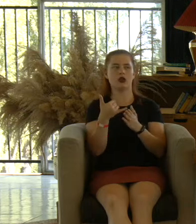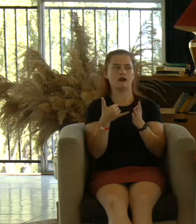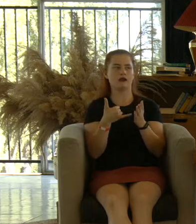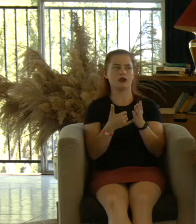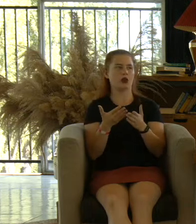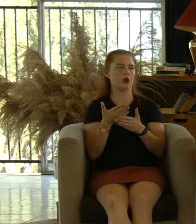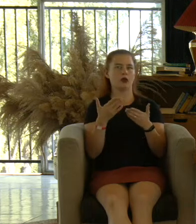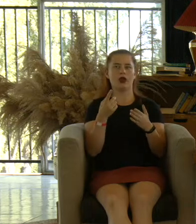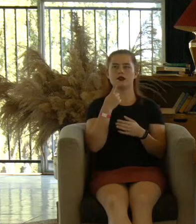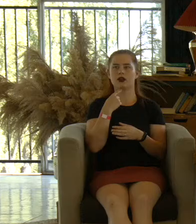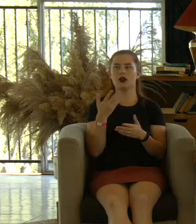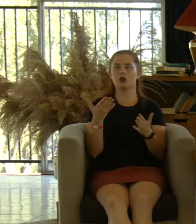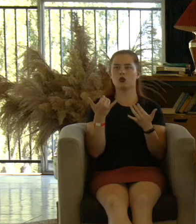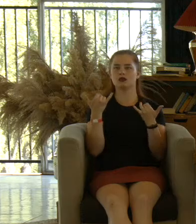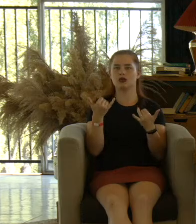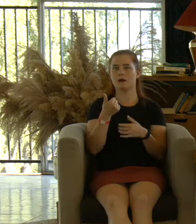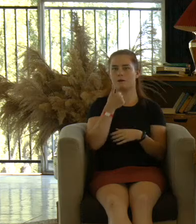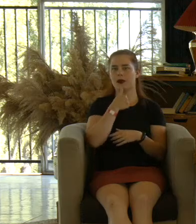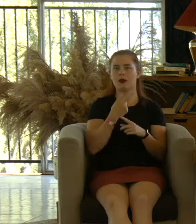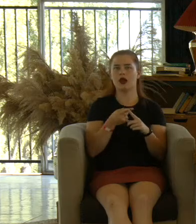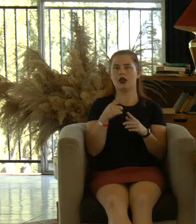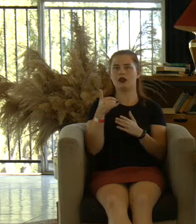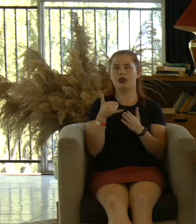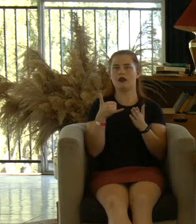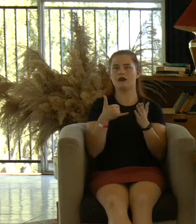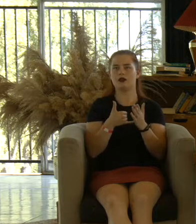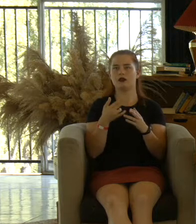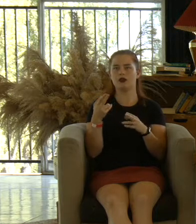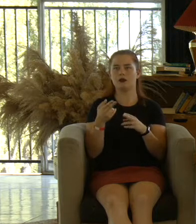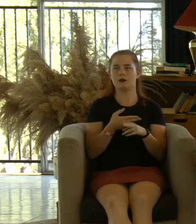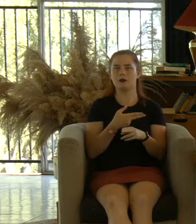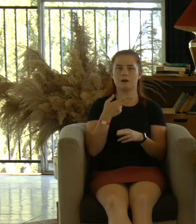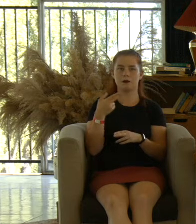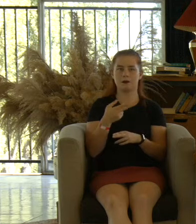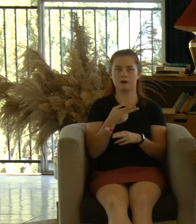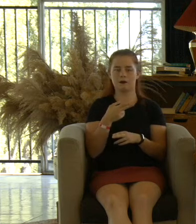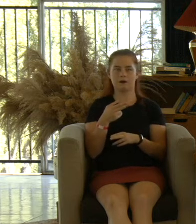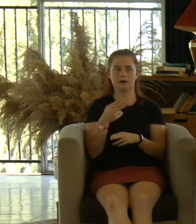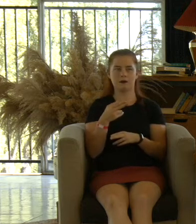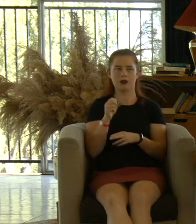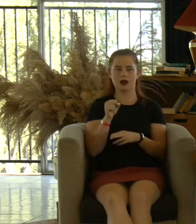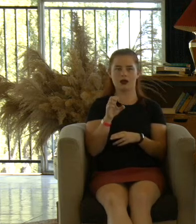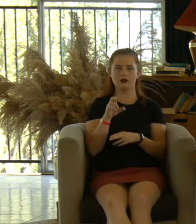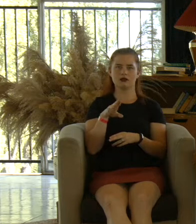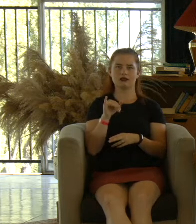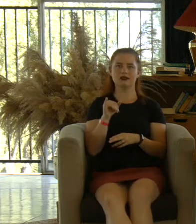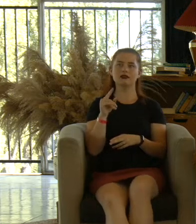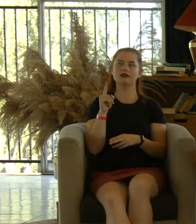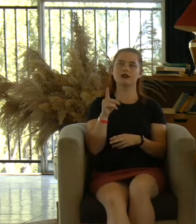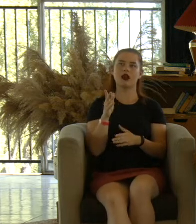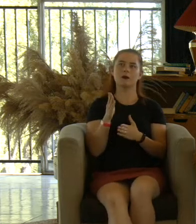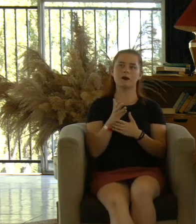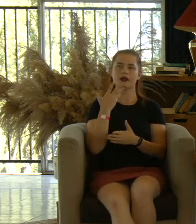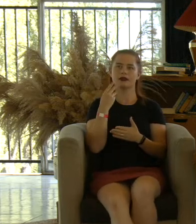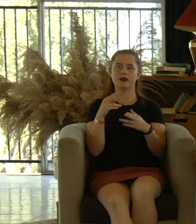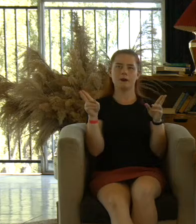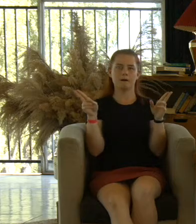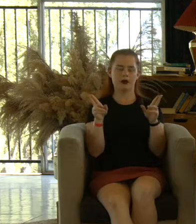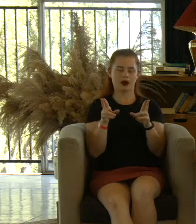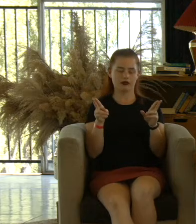красное, которое мы сейчас попробуем. Это вино вообще из Асти, если не ошибаюсь, из Италии, из Пьемонта. И там есть свои